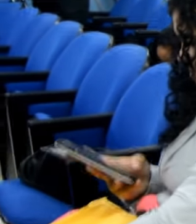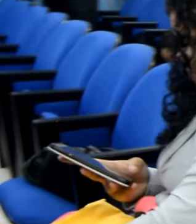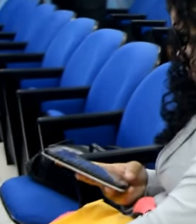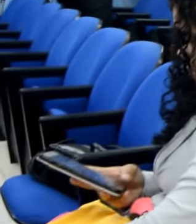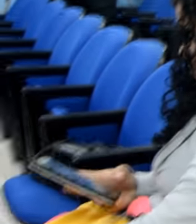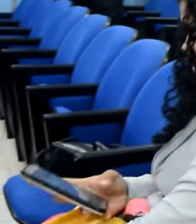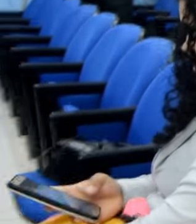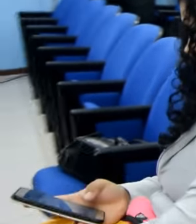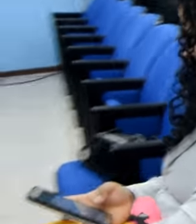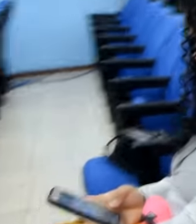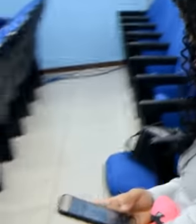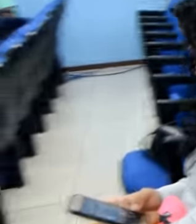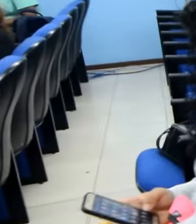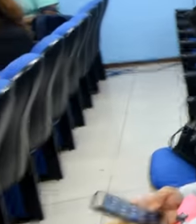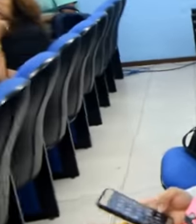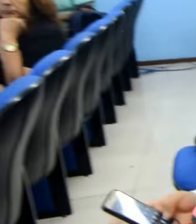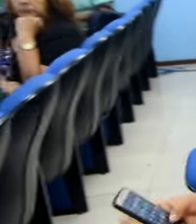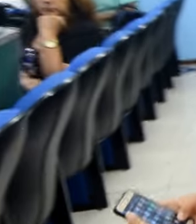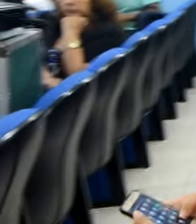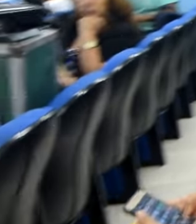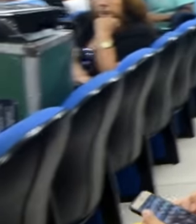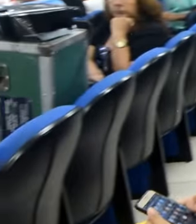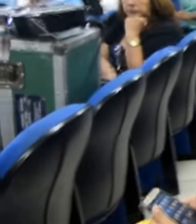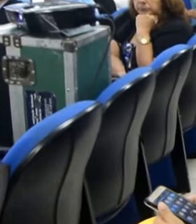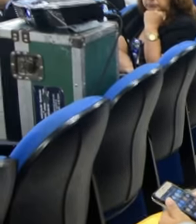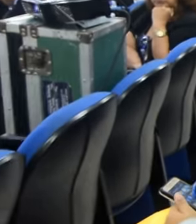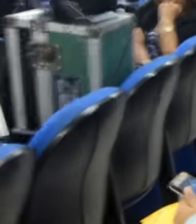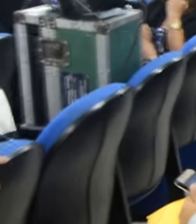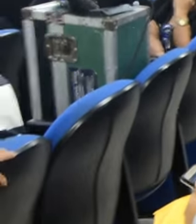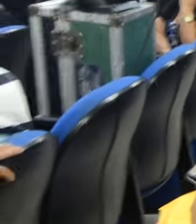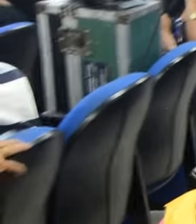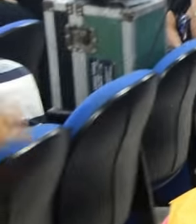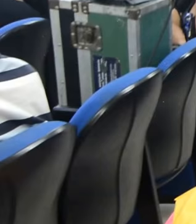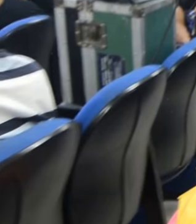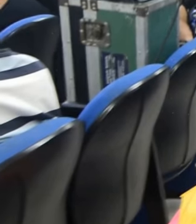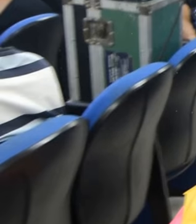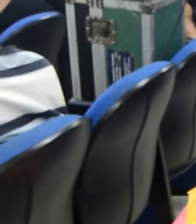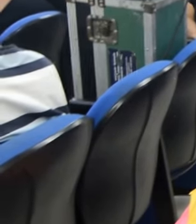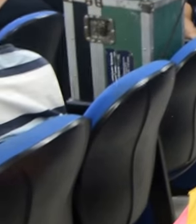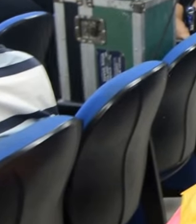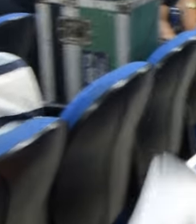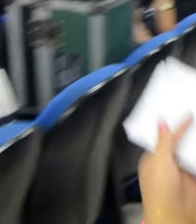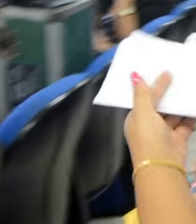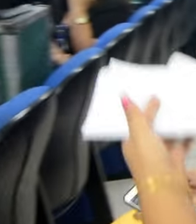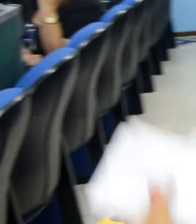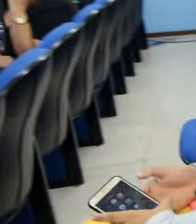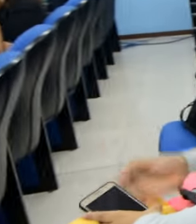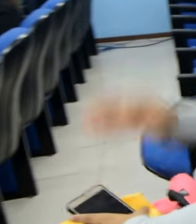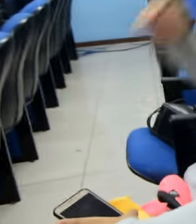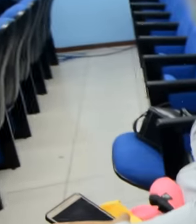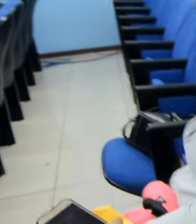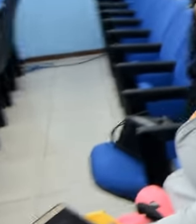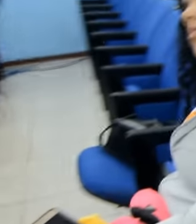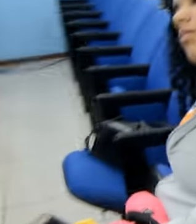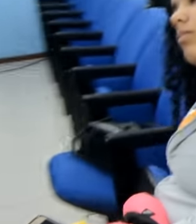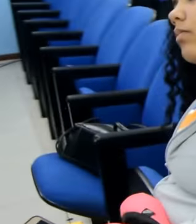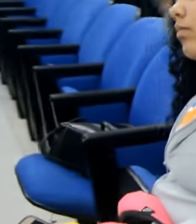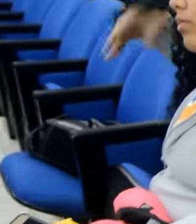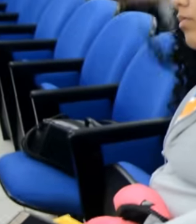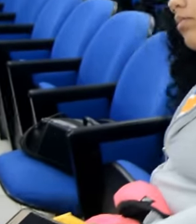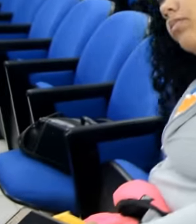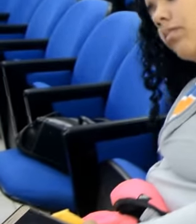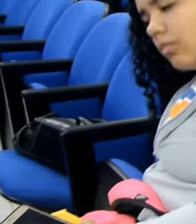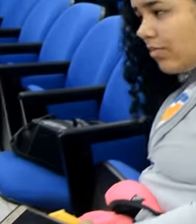região central para Tamoios. Esse plano, ele visa isso, acredito, pelo que o Jorginho colocou aqui